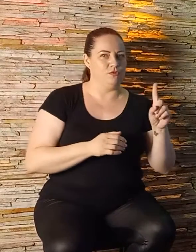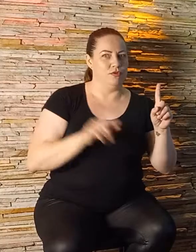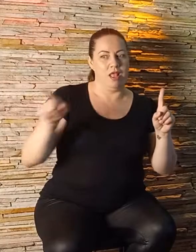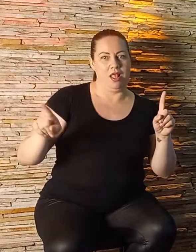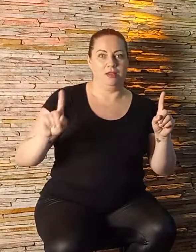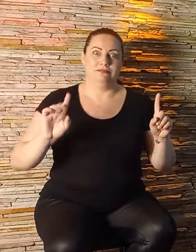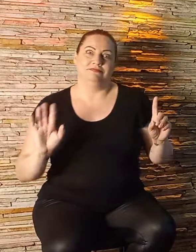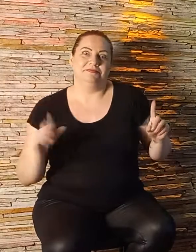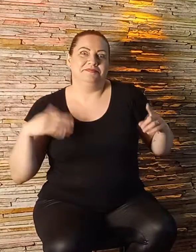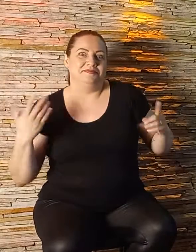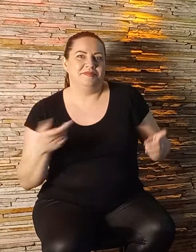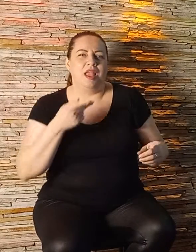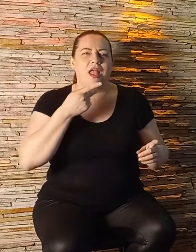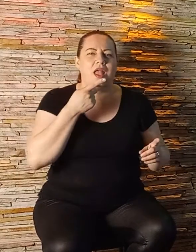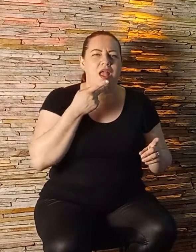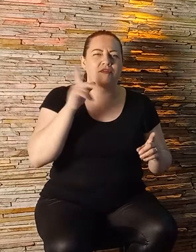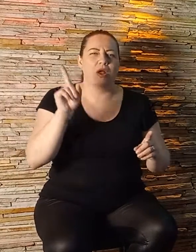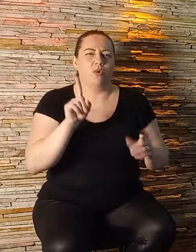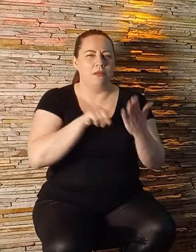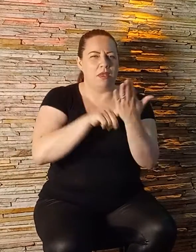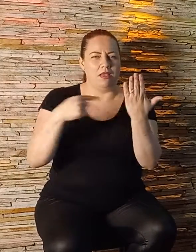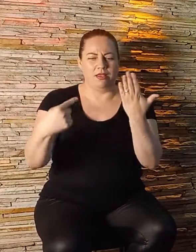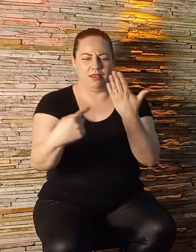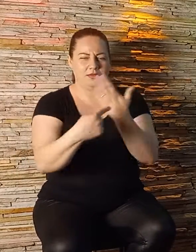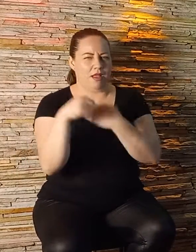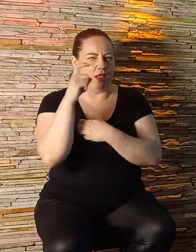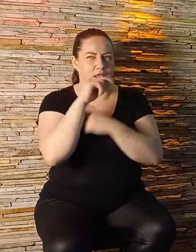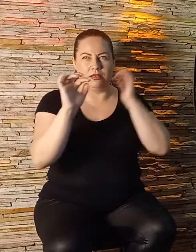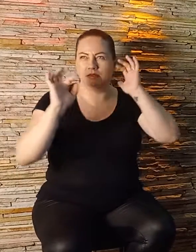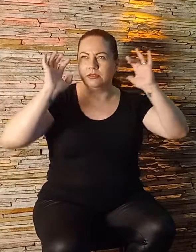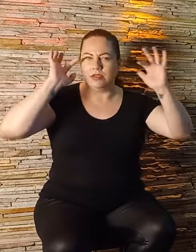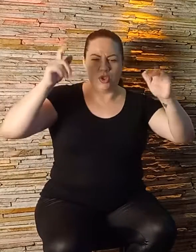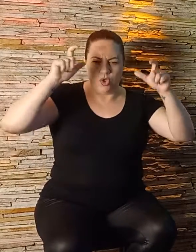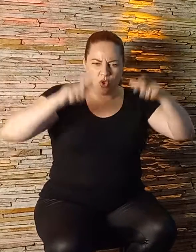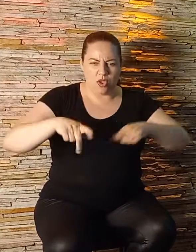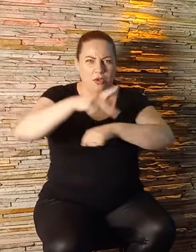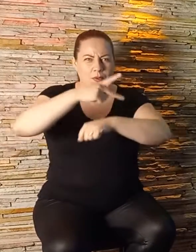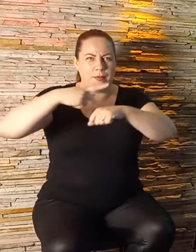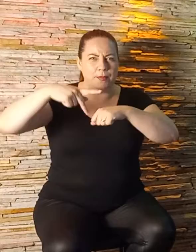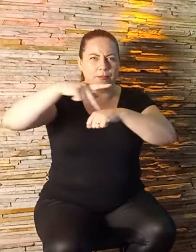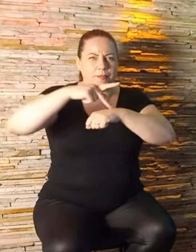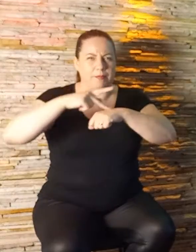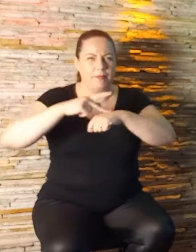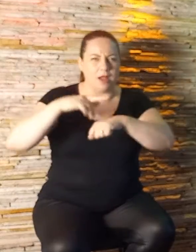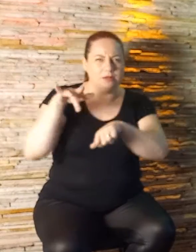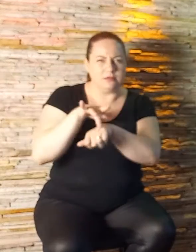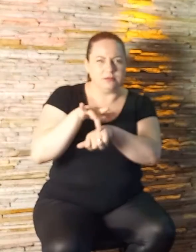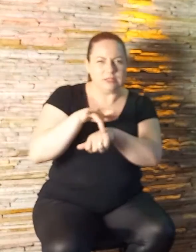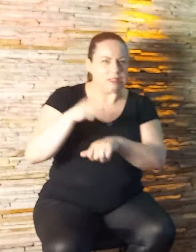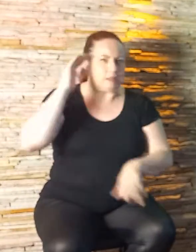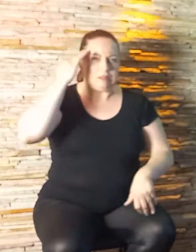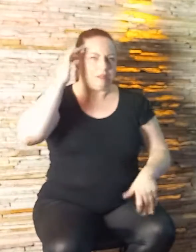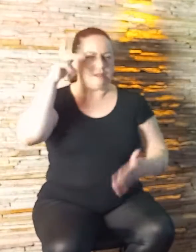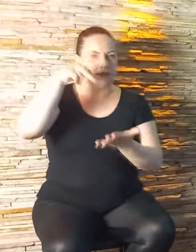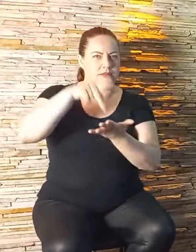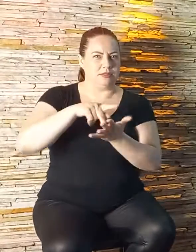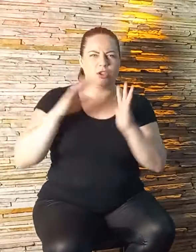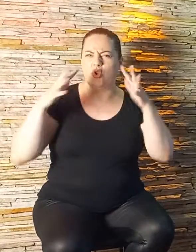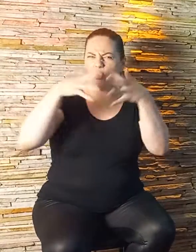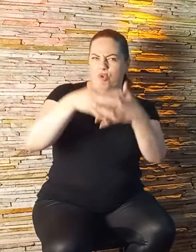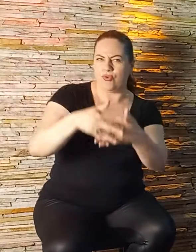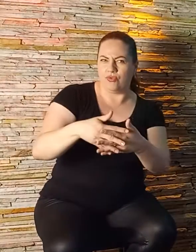ela te fala por metáforas é dialeto não faz nula strip-pôquer eles não entendem veracidade ele